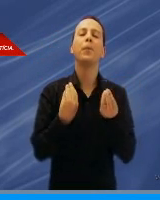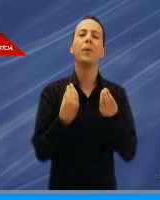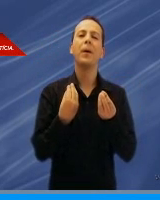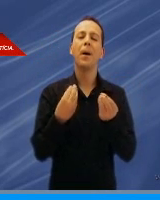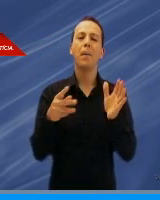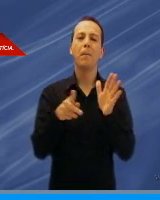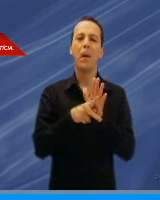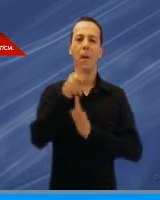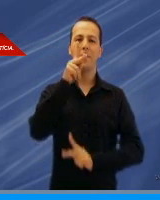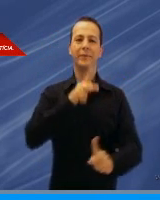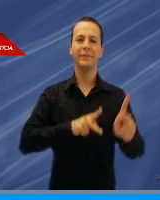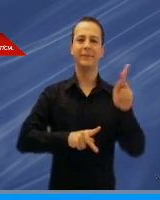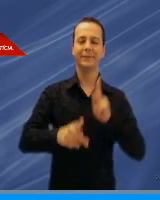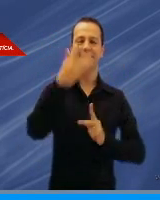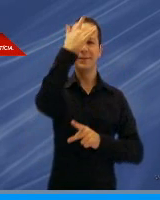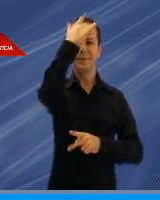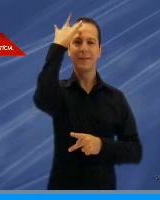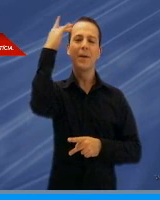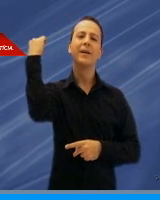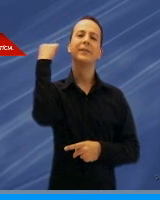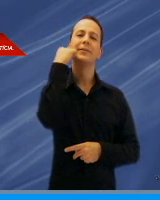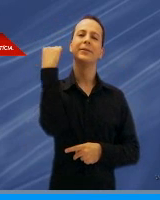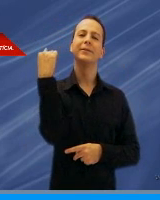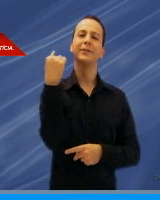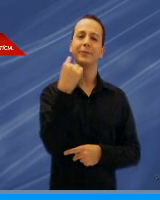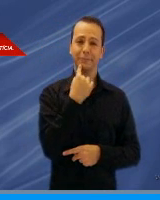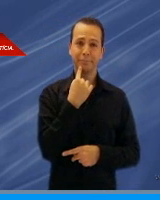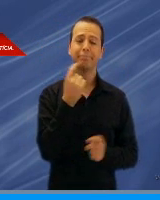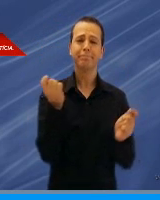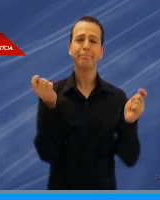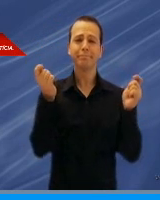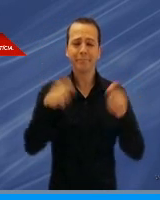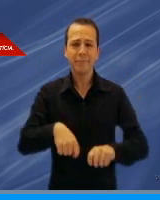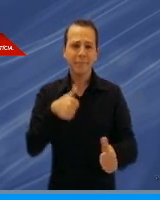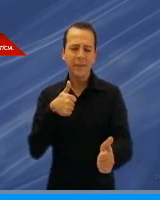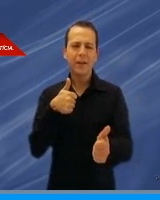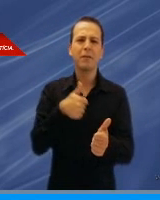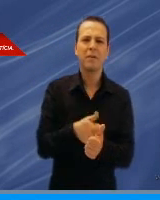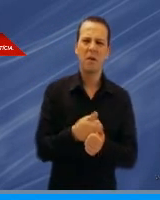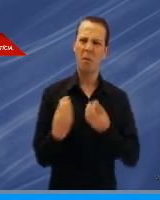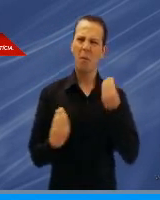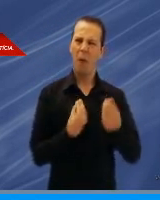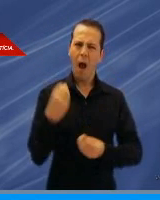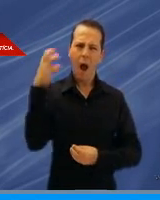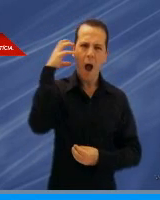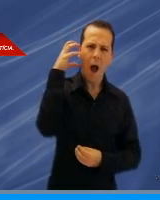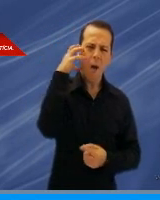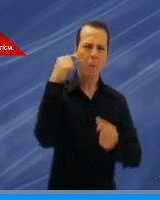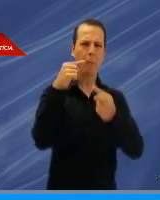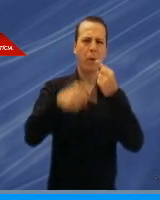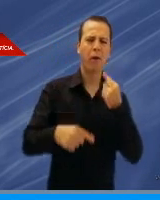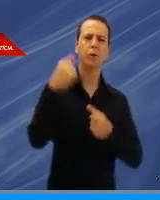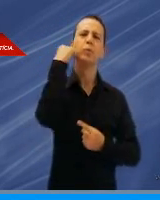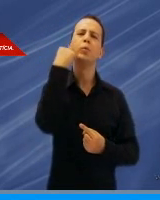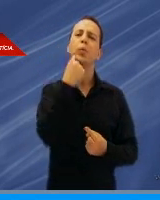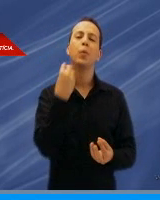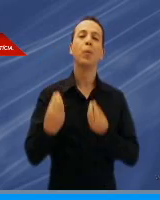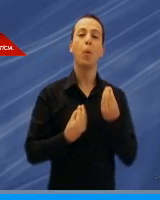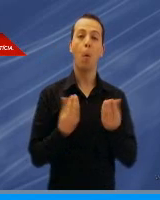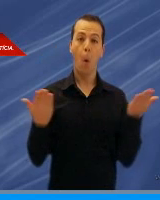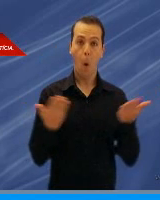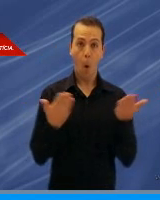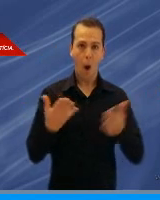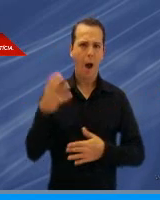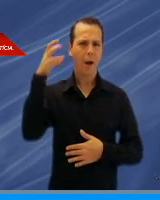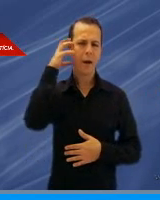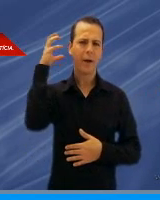da população surda, ou seja, das pessoas com deficiência auditiva. O rádio, até